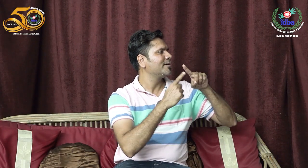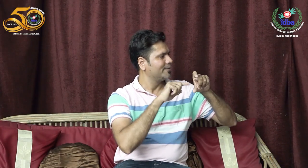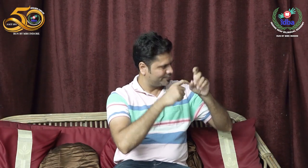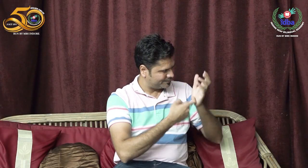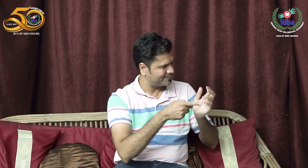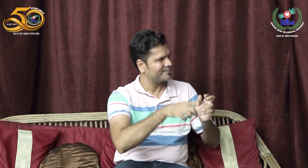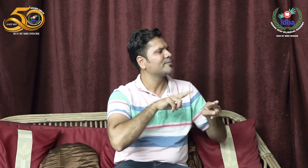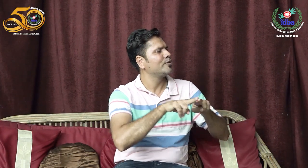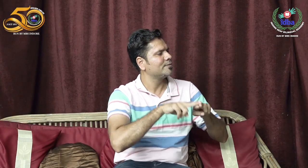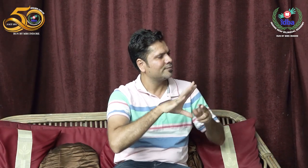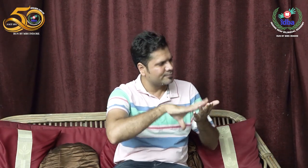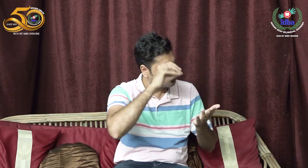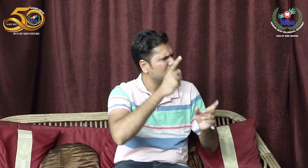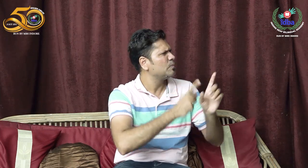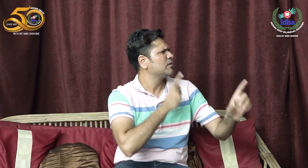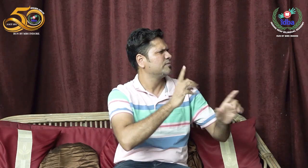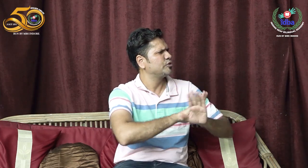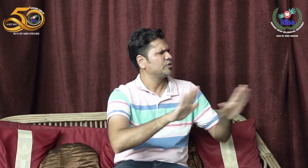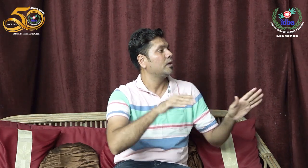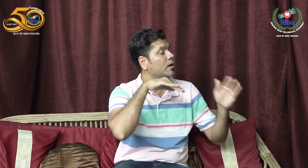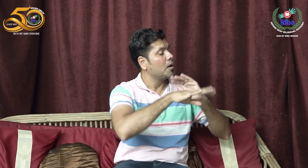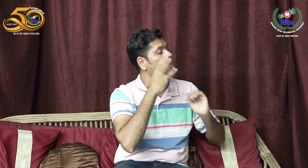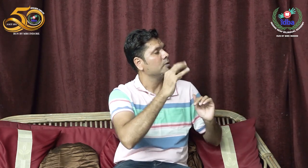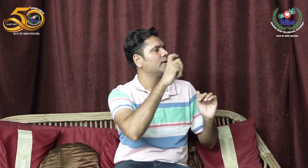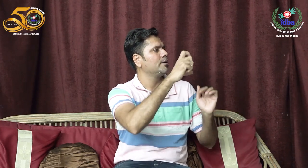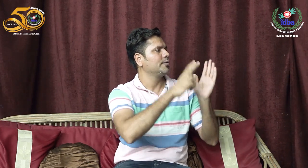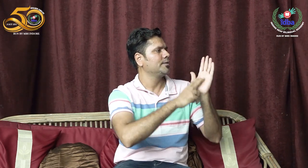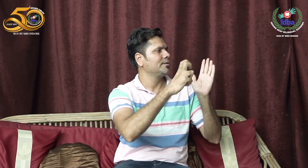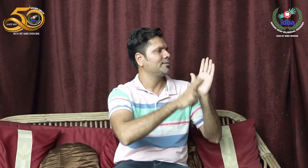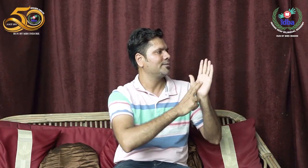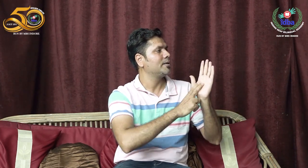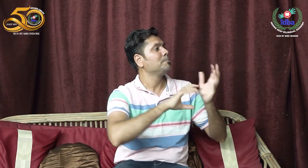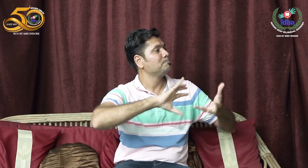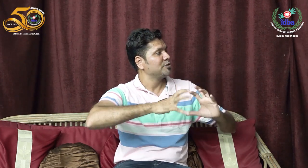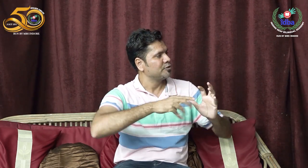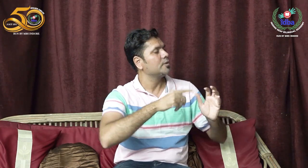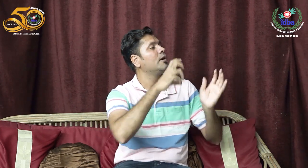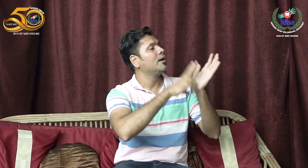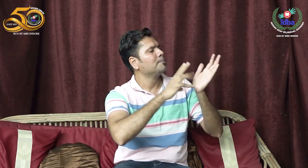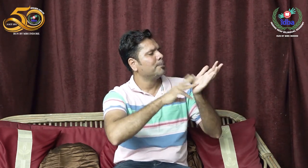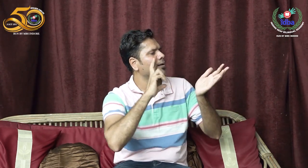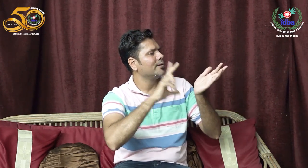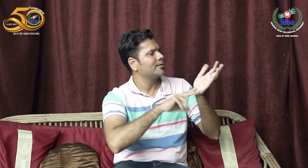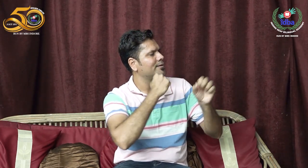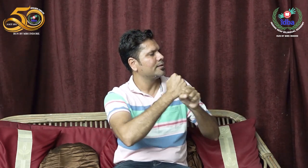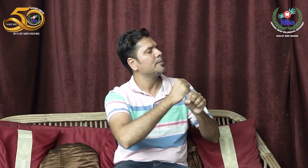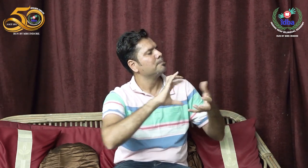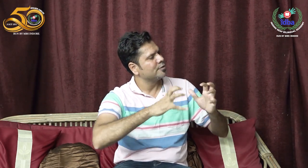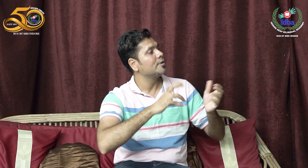ITI? जी हाँ, ITI से मैंने काम किया था। पहले मैंने ITI का कोर्स किया था 1 साल का, और फिर मैंने मशीनिंग